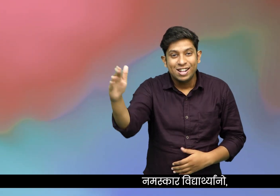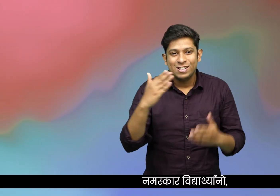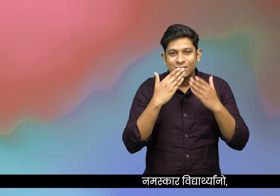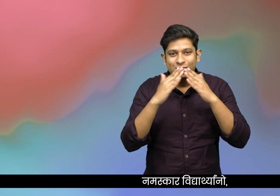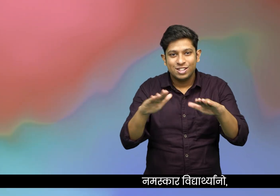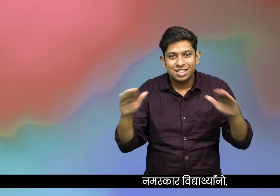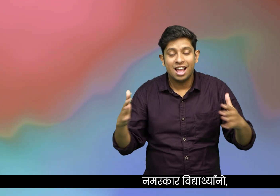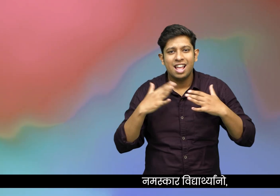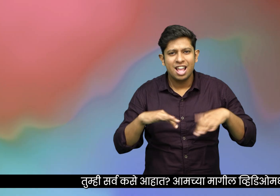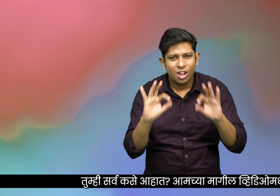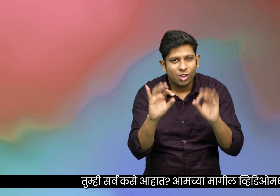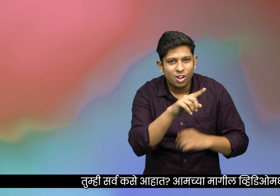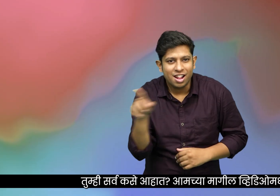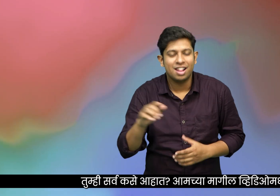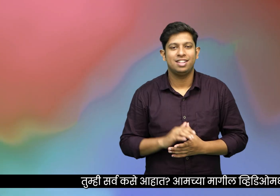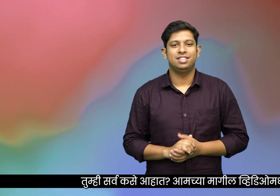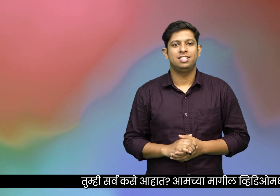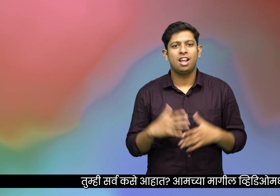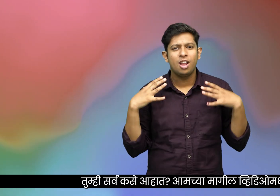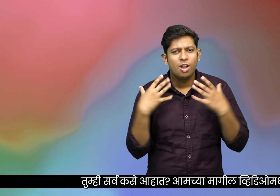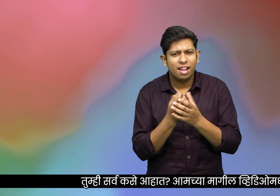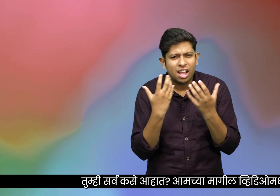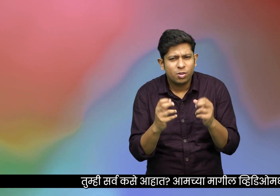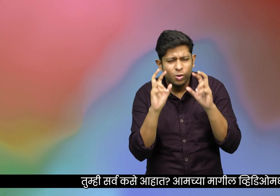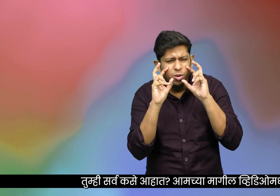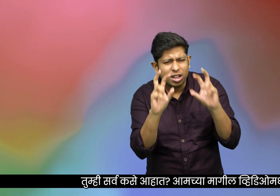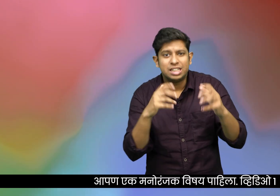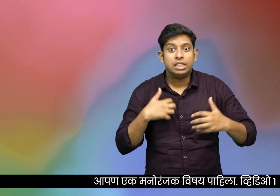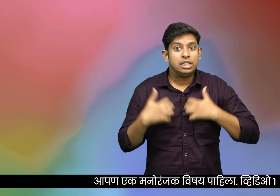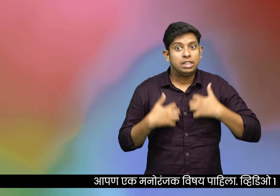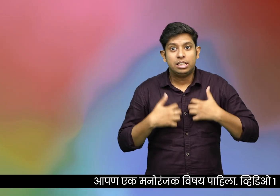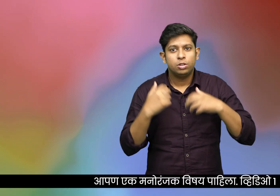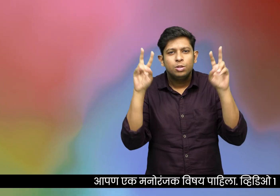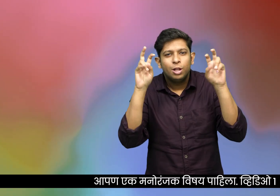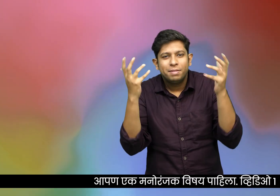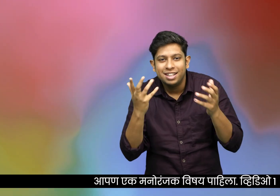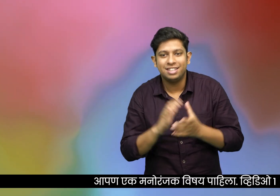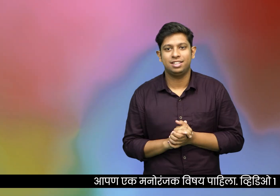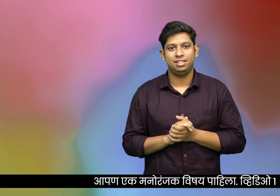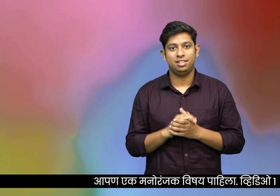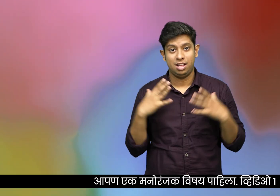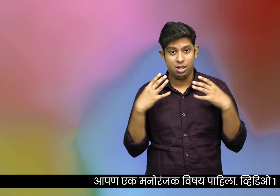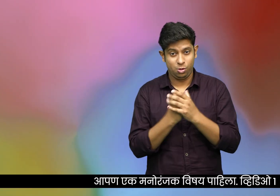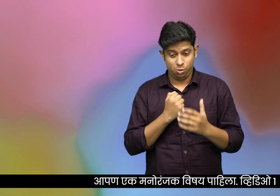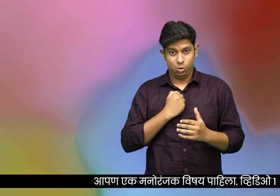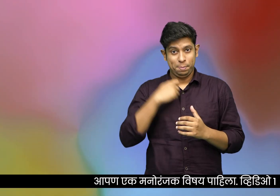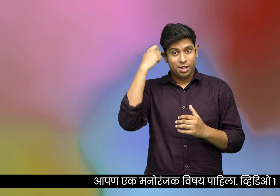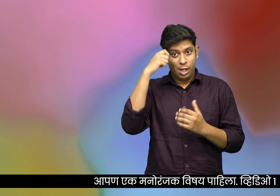नमस्कार विद्यार्थ्यांनो, तुम्ही सर्व कसे आहात? आमच्या मागील व्हिडिओमध्ये आपण एक मनोरंजक विषय पाहिला.